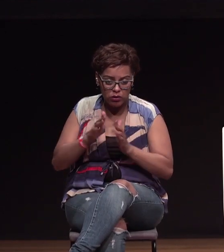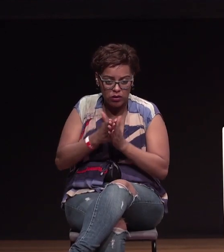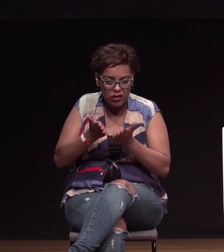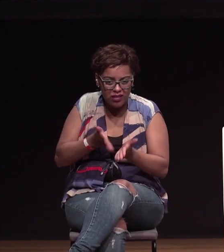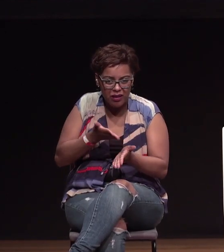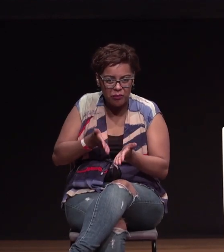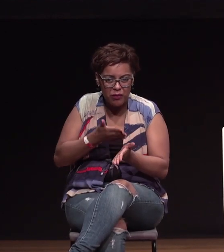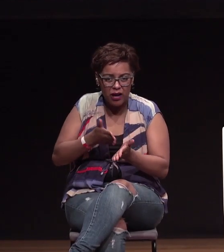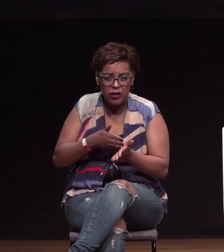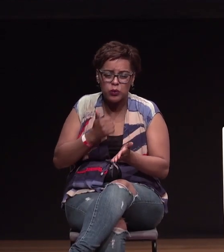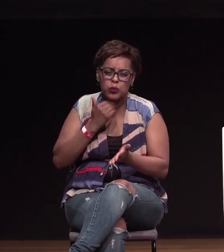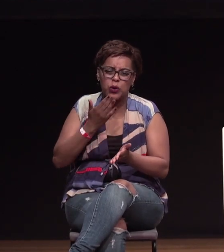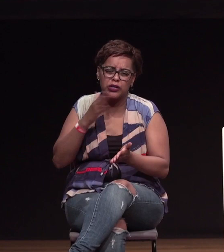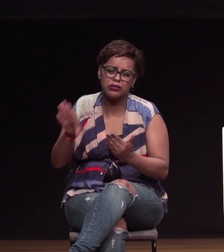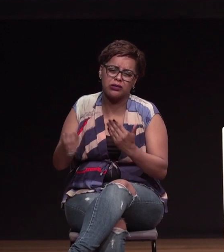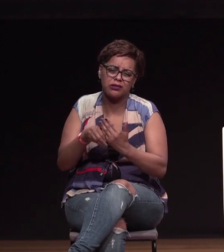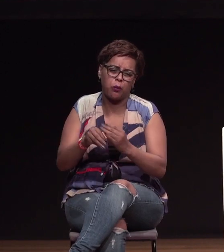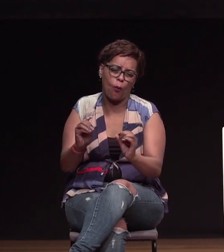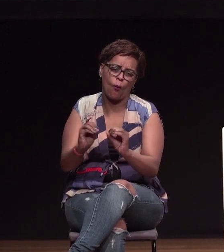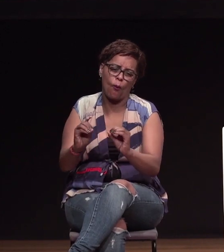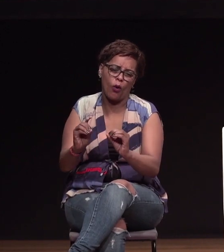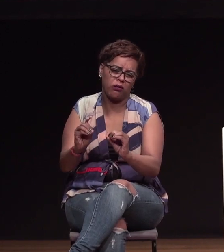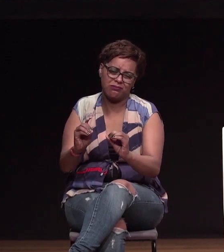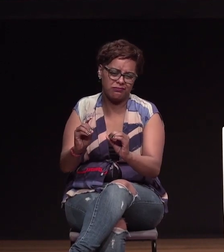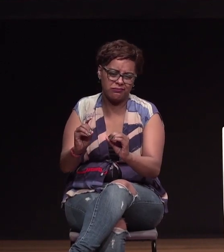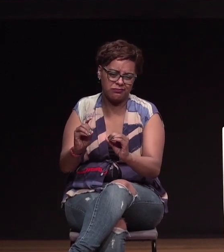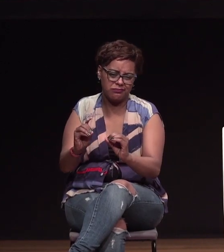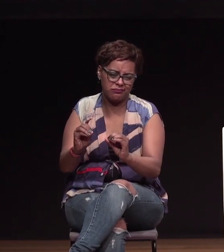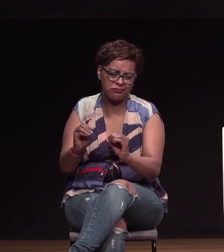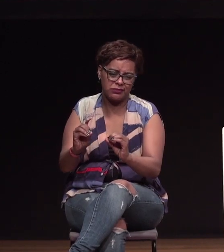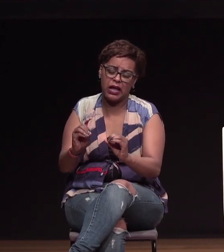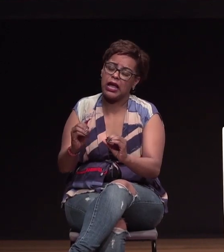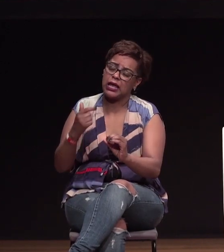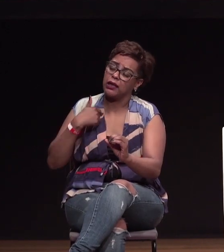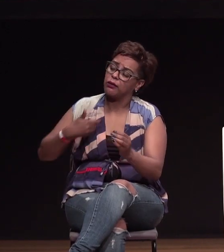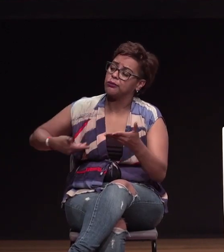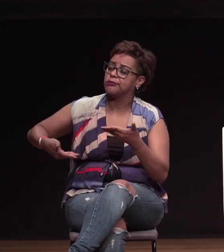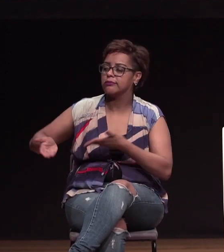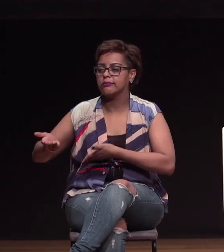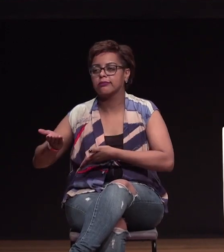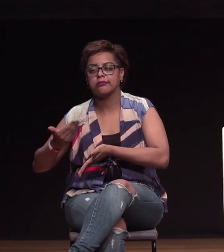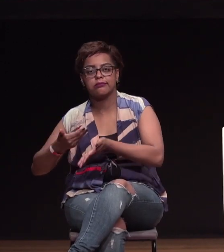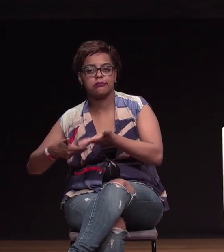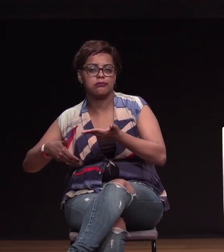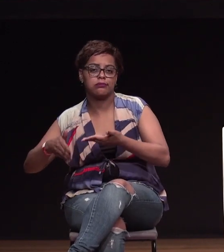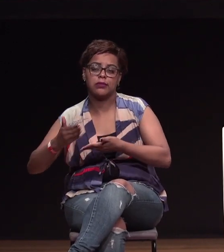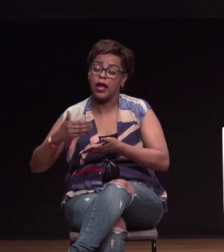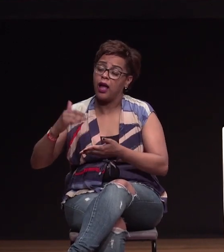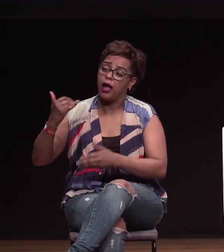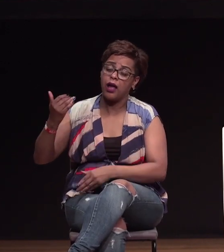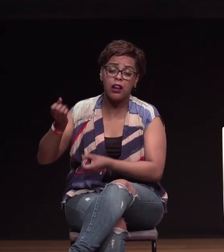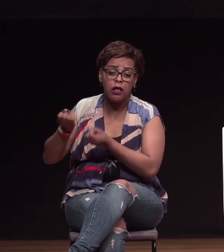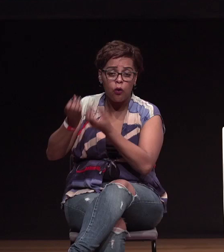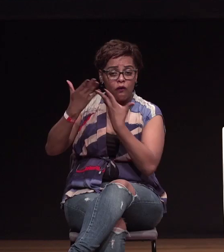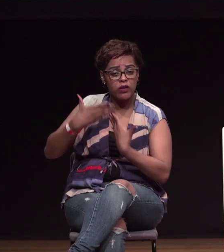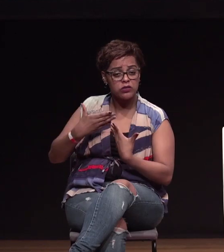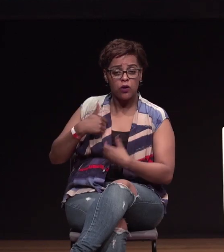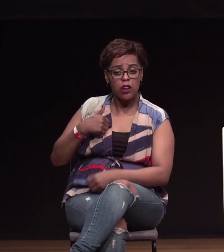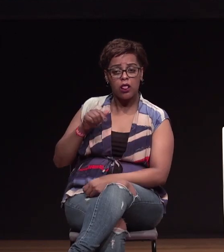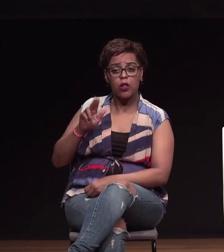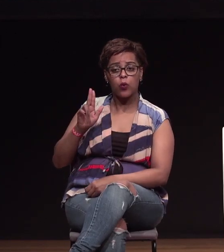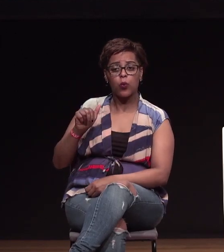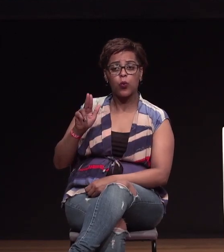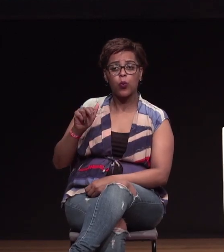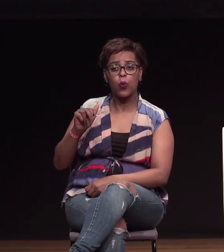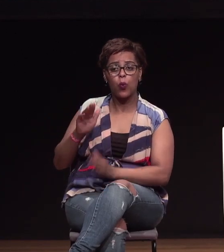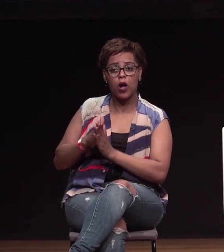Não me acrescenta nada. Aí rolou um papo com a figura e ele disse que realmente não tinha lido. Eu falei: me dê seu endereço aí.